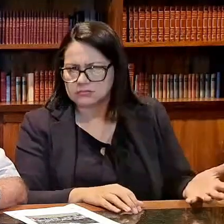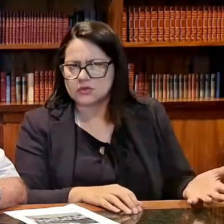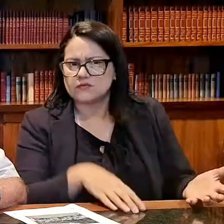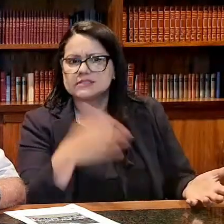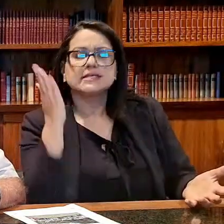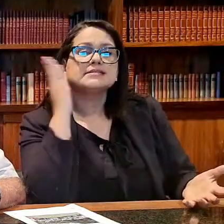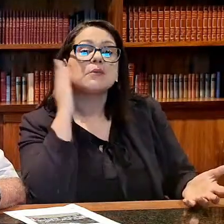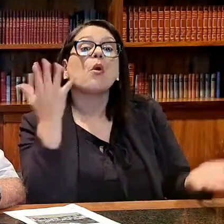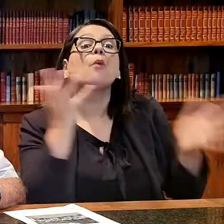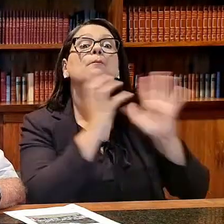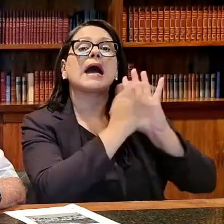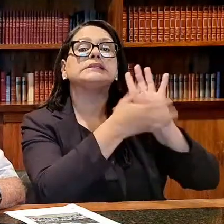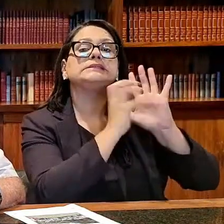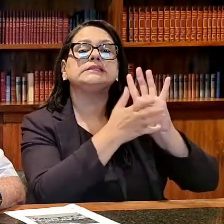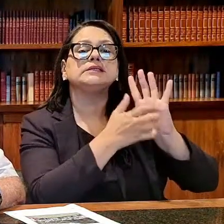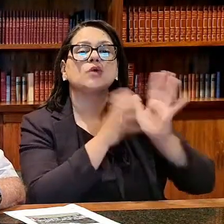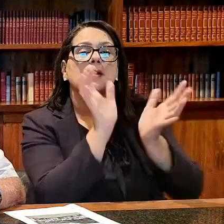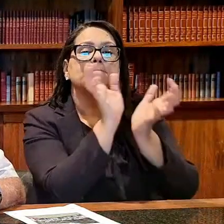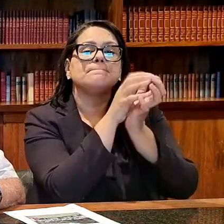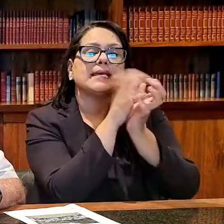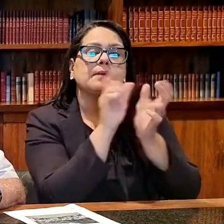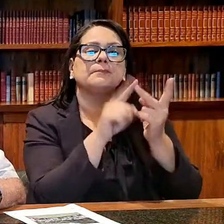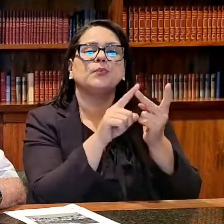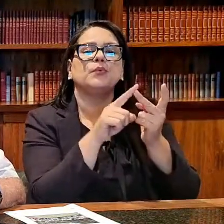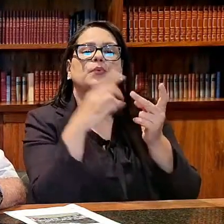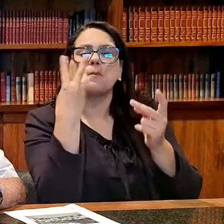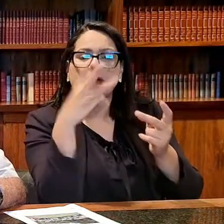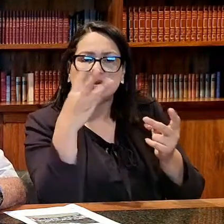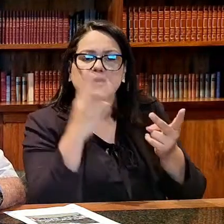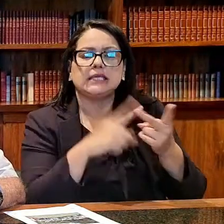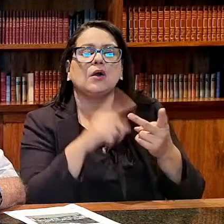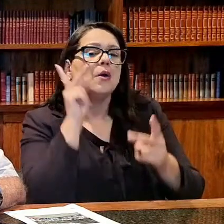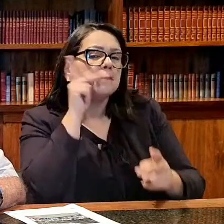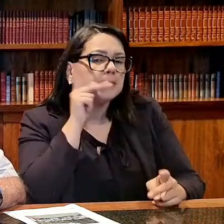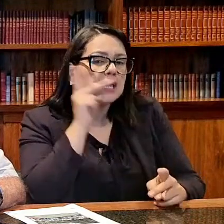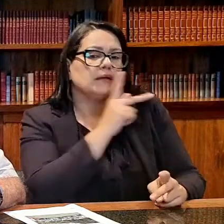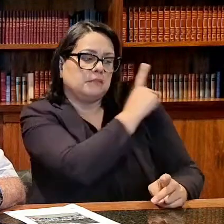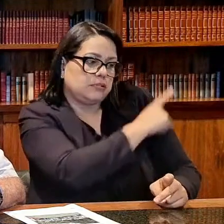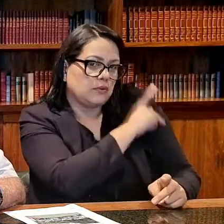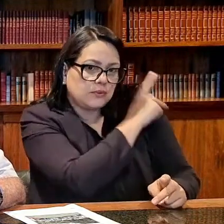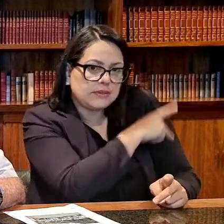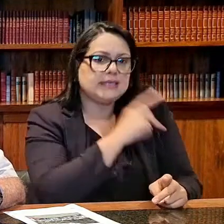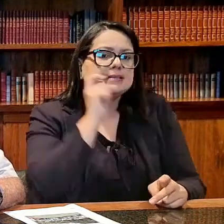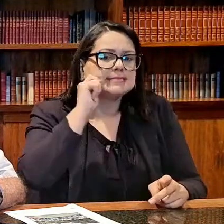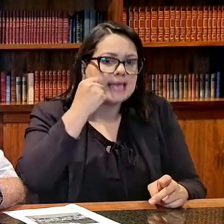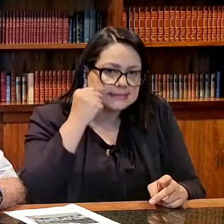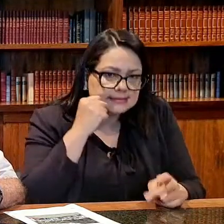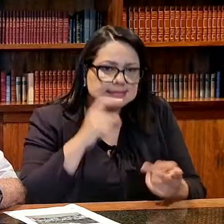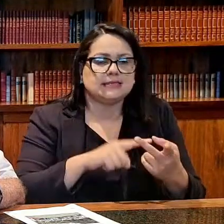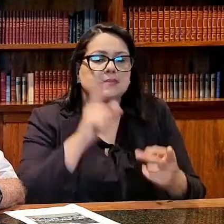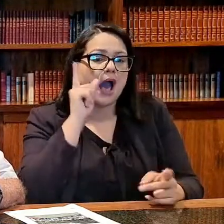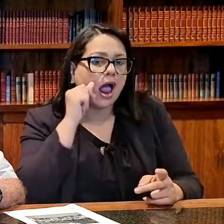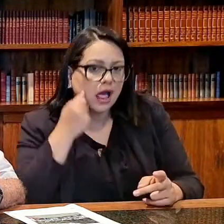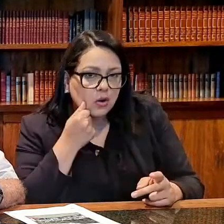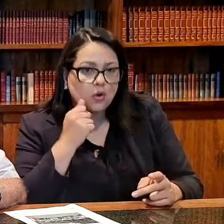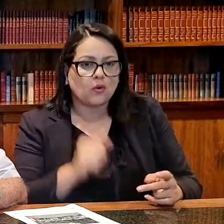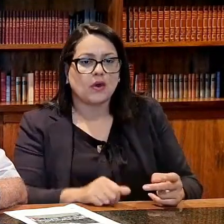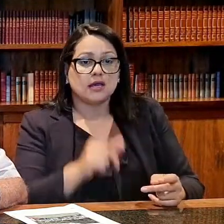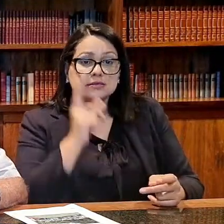o partido desses governadores? Pernambuco, Maranhão, Paraíba, Piauí, Bahia, Sergipe, Rio Grande do Norte, Alagoas e